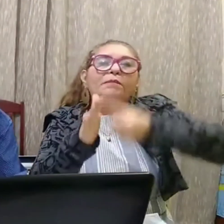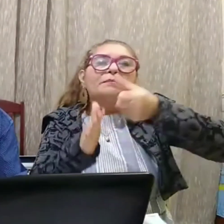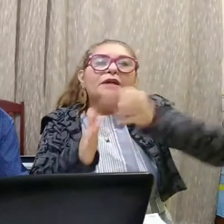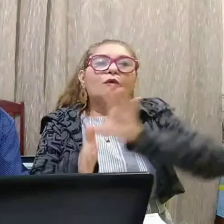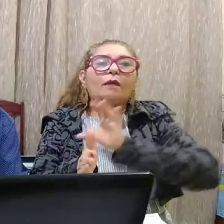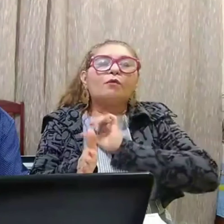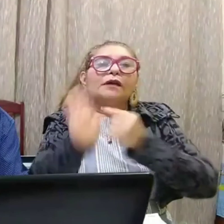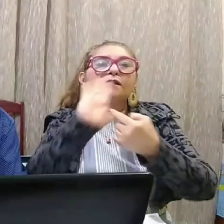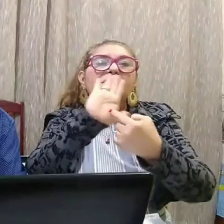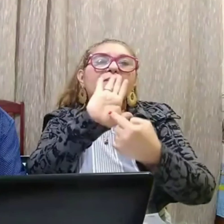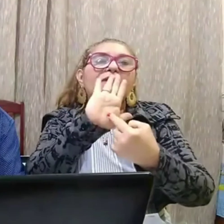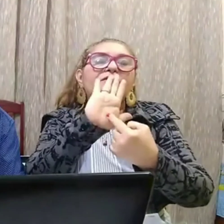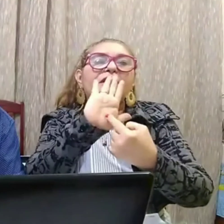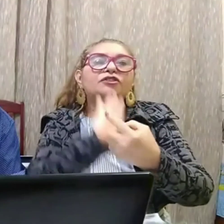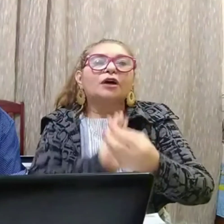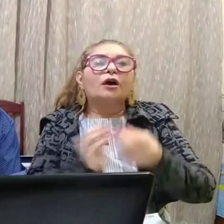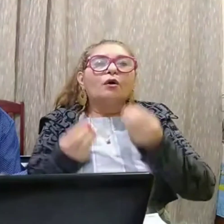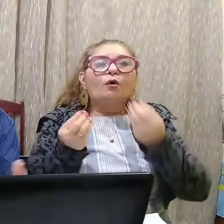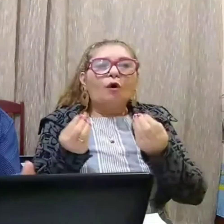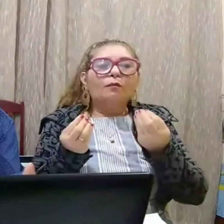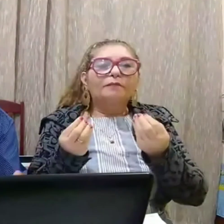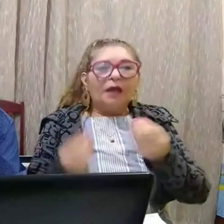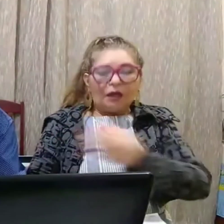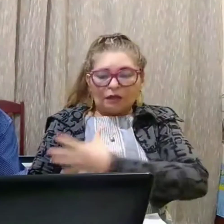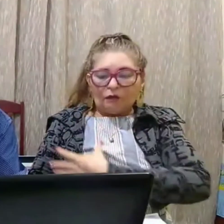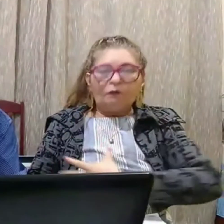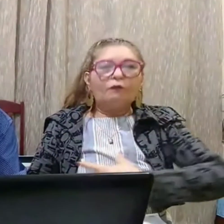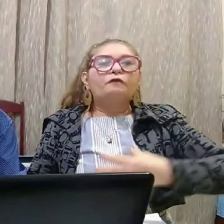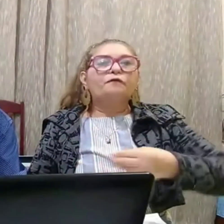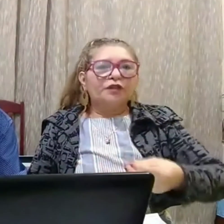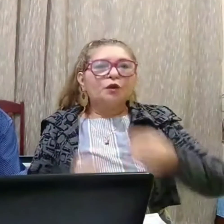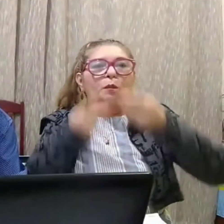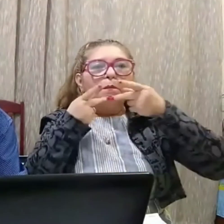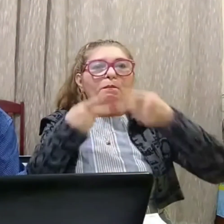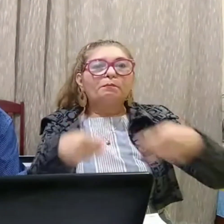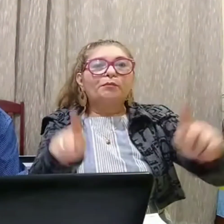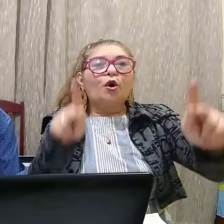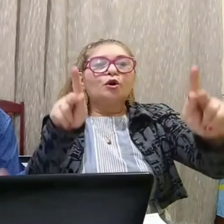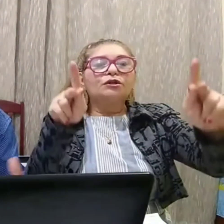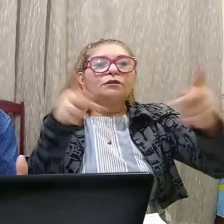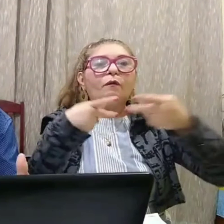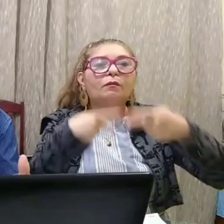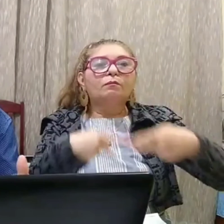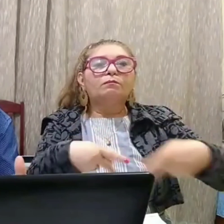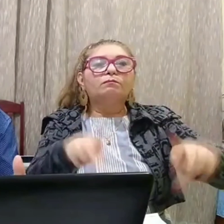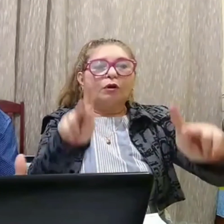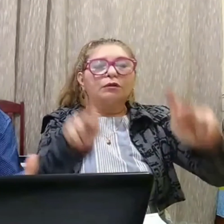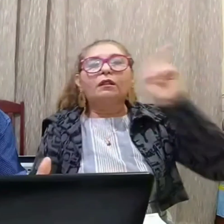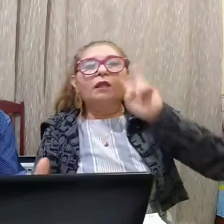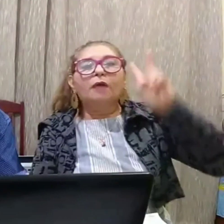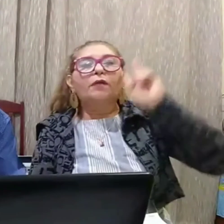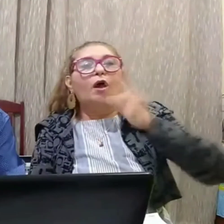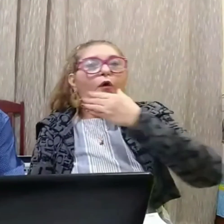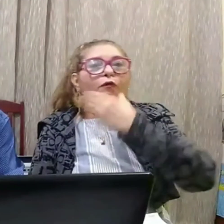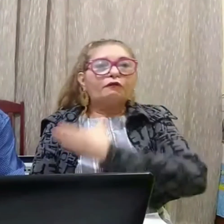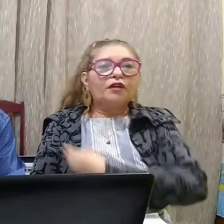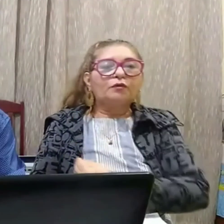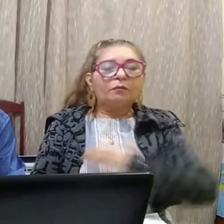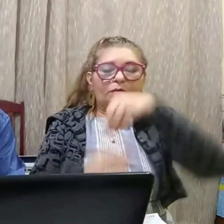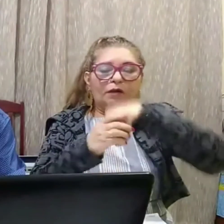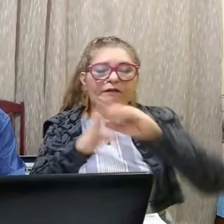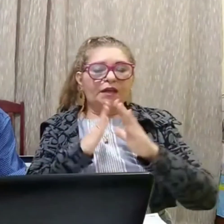né? Na vida do filho pródigo, em Lucas 15, a partir do verso 11, podemos tirar as seguintes